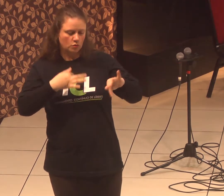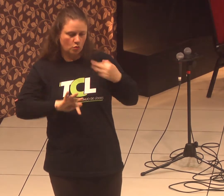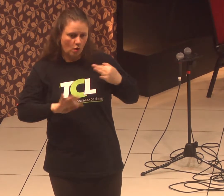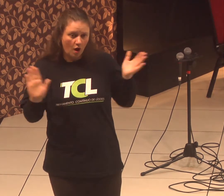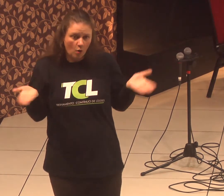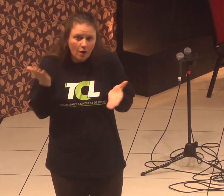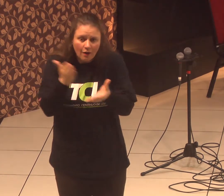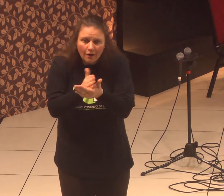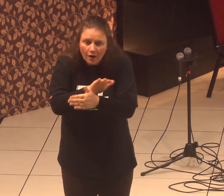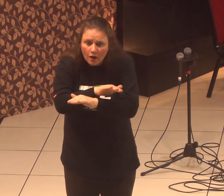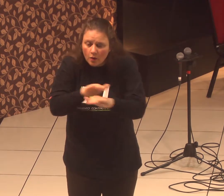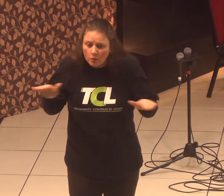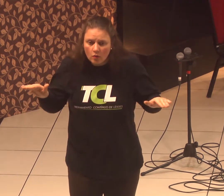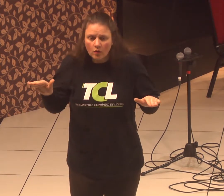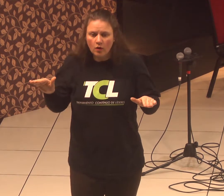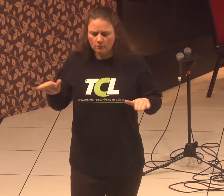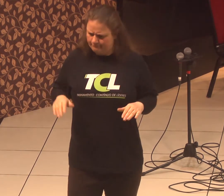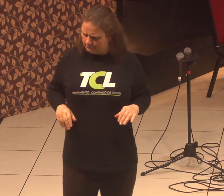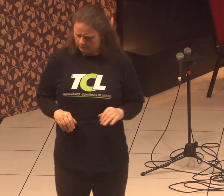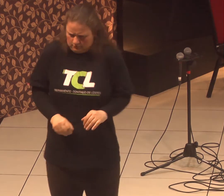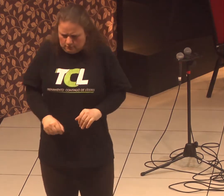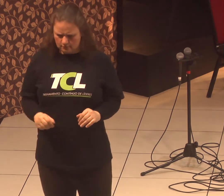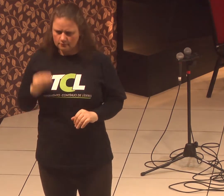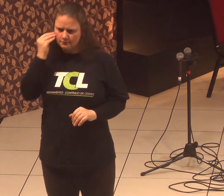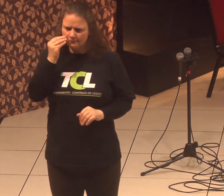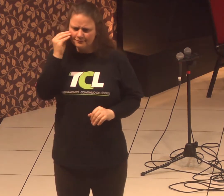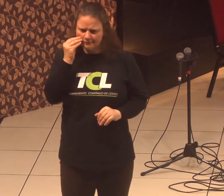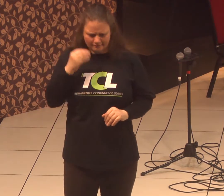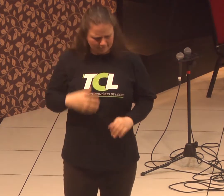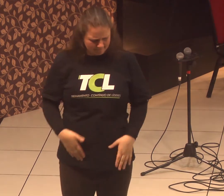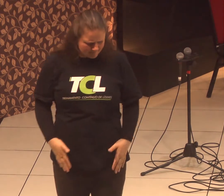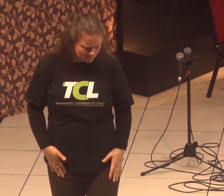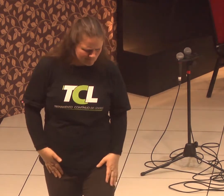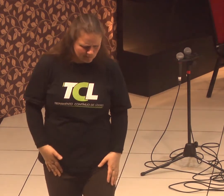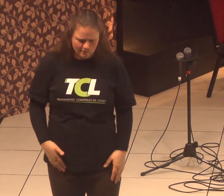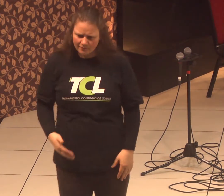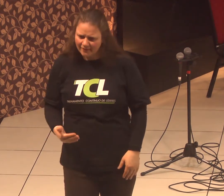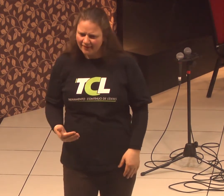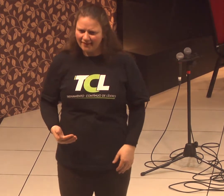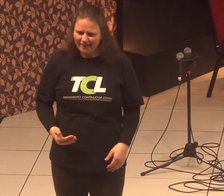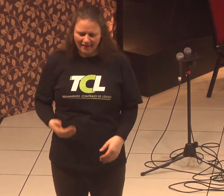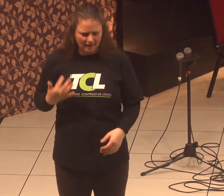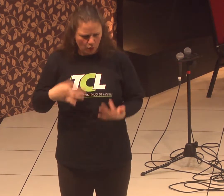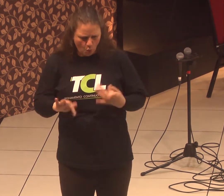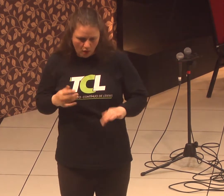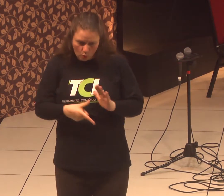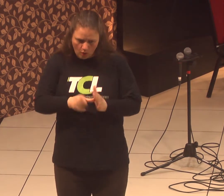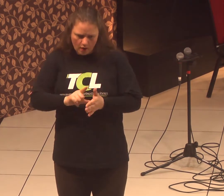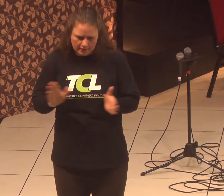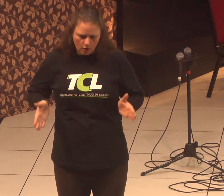faz com que você dê uma olhada na dor, é ou não é? Né? O joelho, você dá uma mexida no joelho.